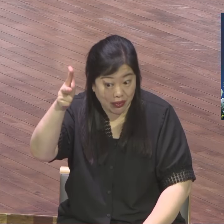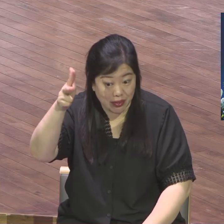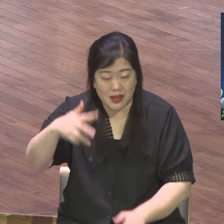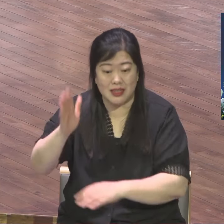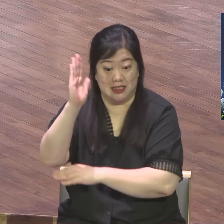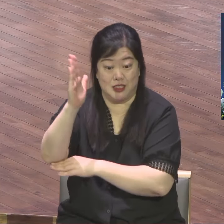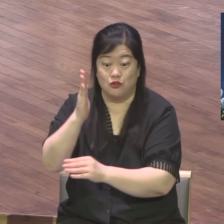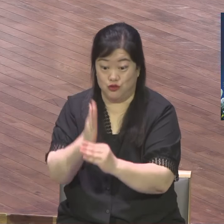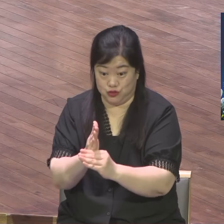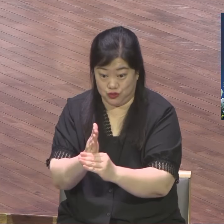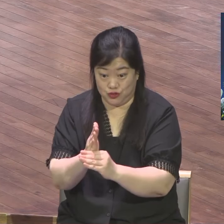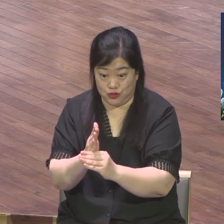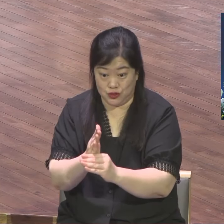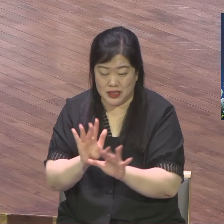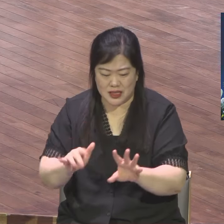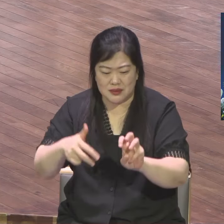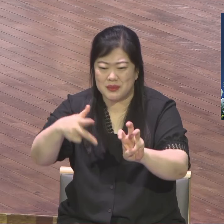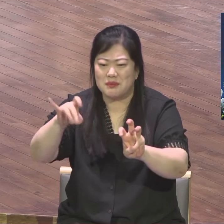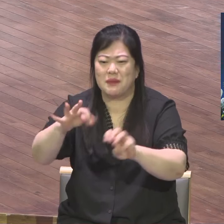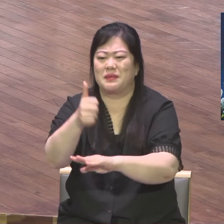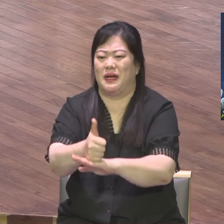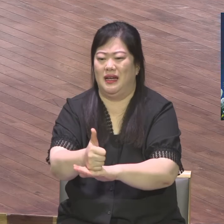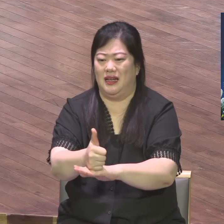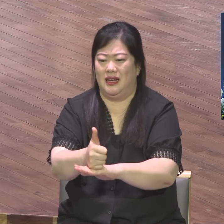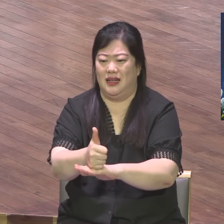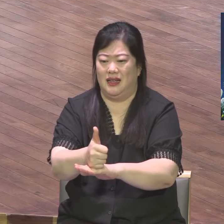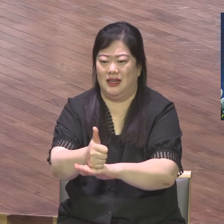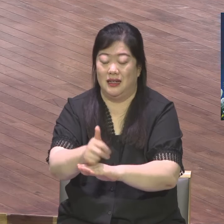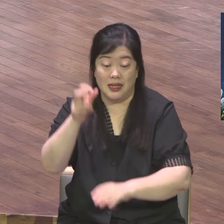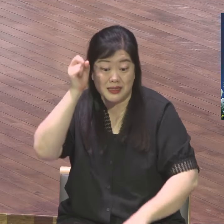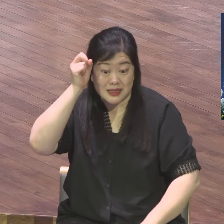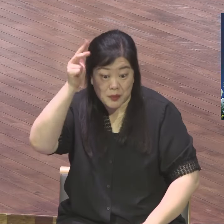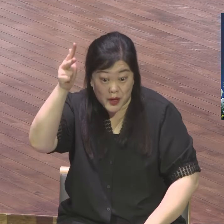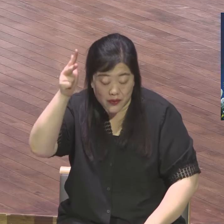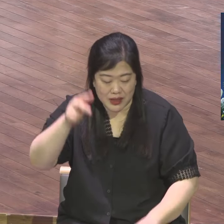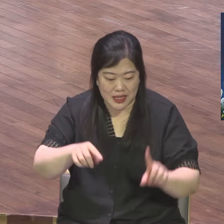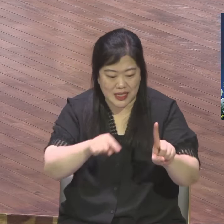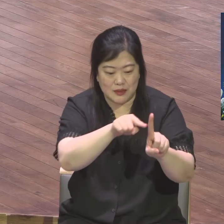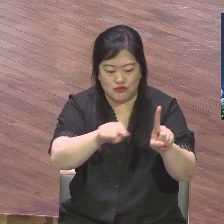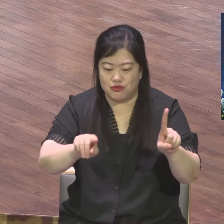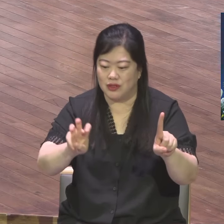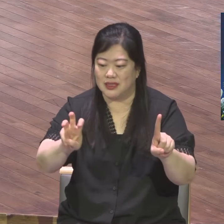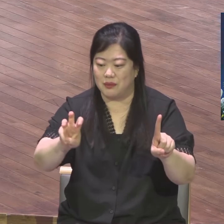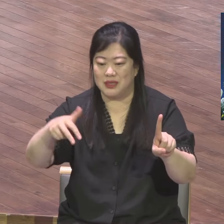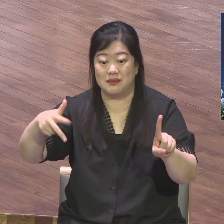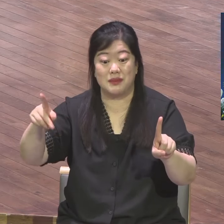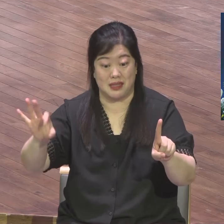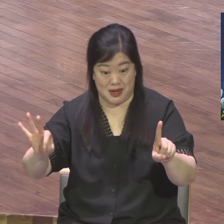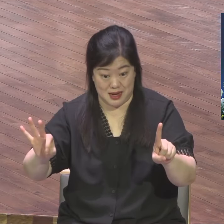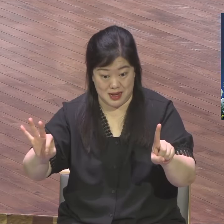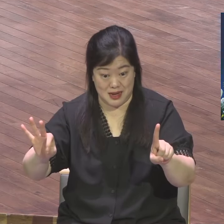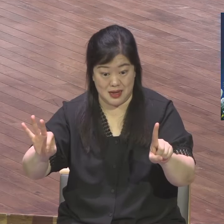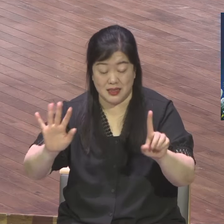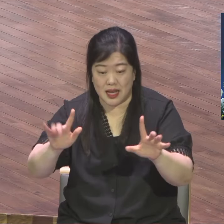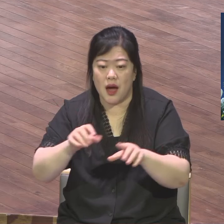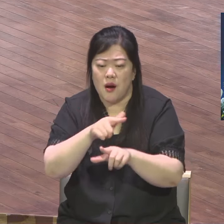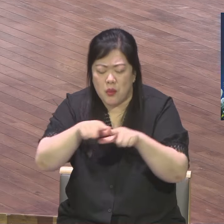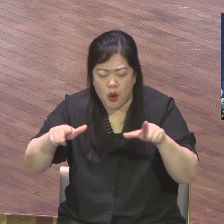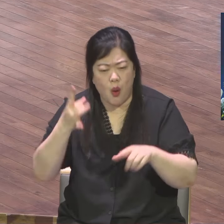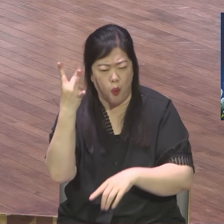마무리하겠는데 오늘 살펴볼 잠언이 30장 말씀은 솔로몬이 아니고 아굴의